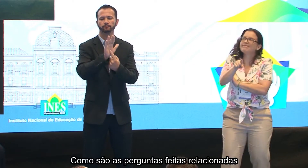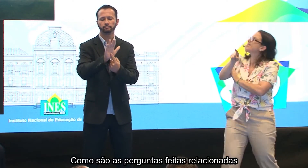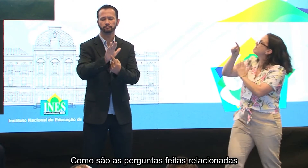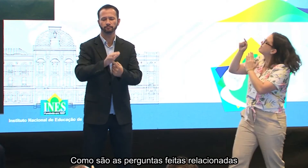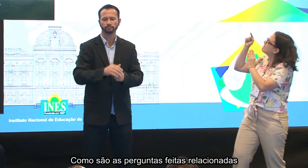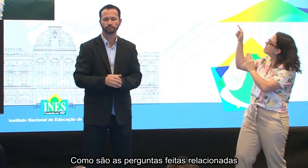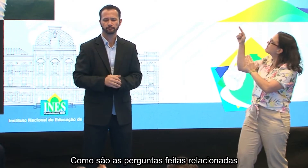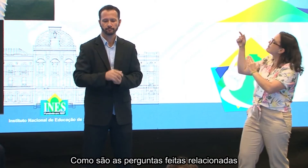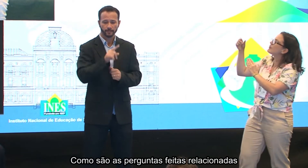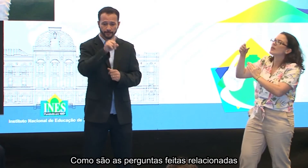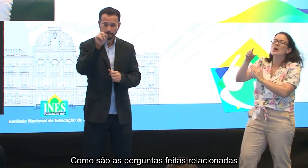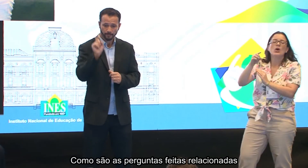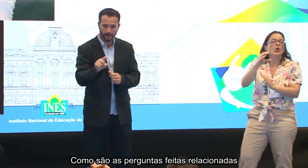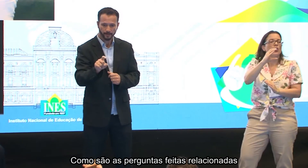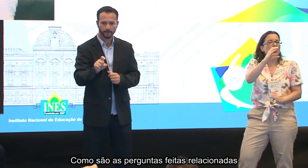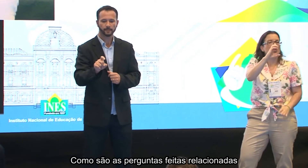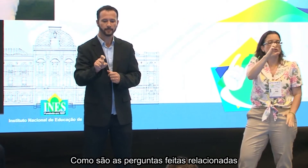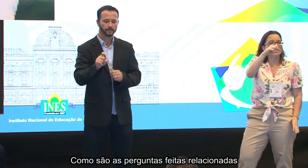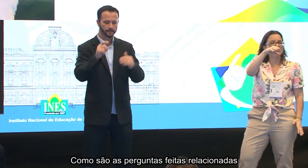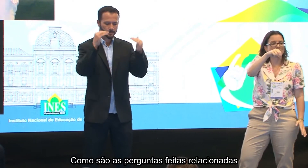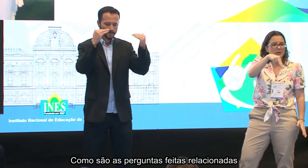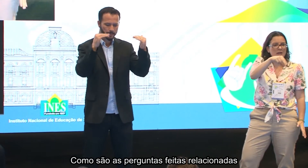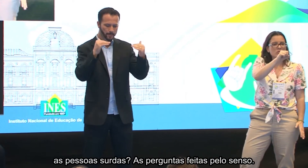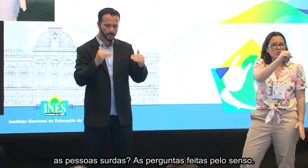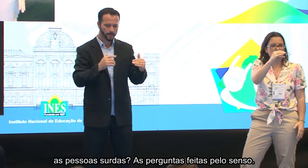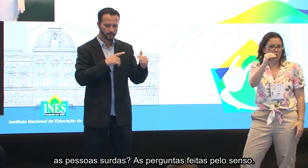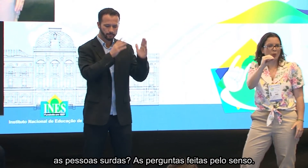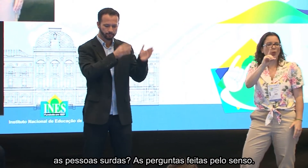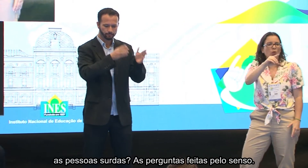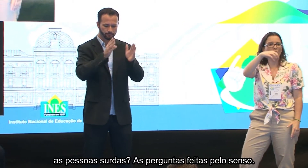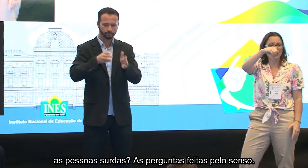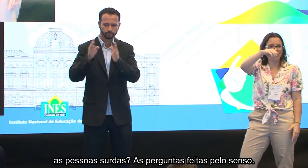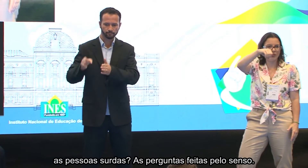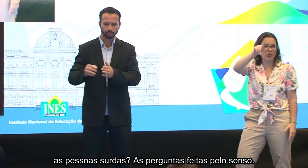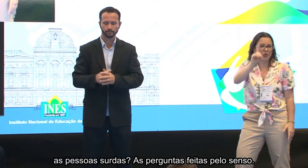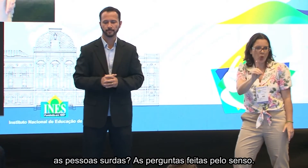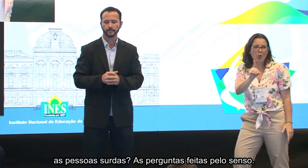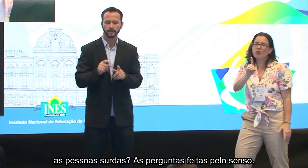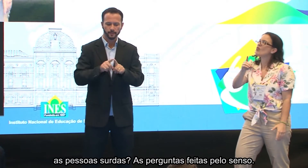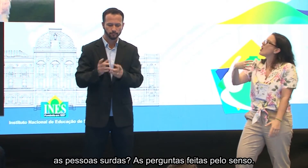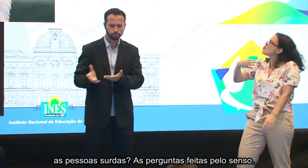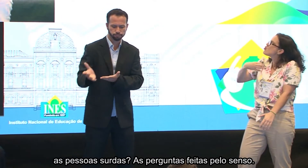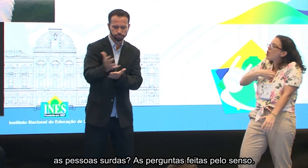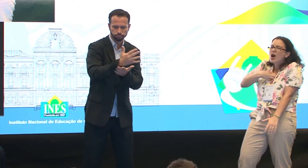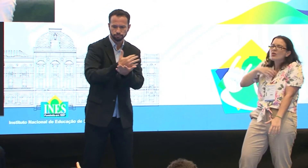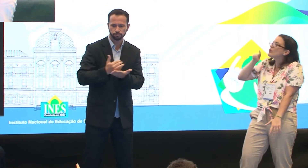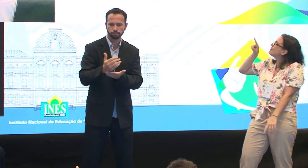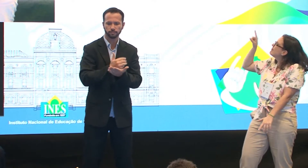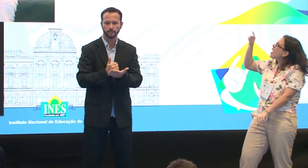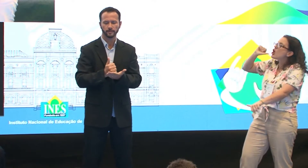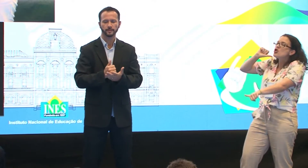E como são as perguntas feitas relacionadas à pessoa surda? As perguntas feitas pelo censo.